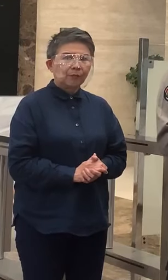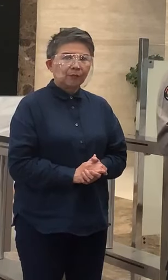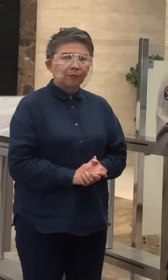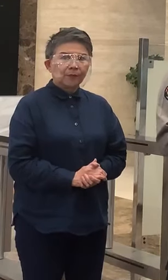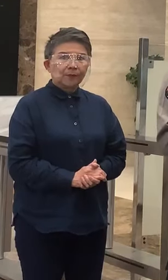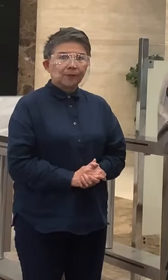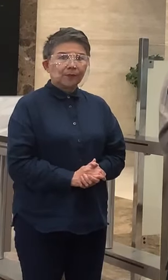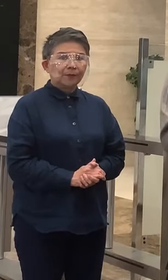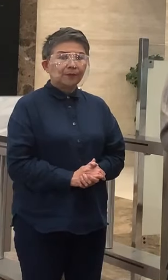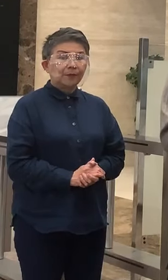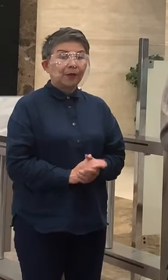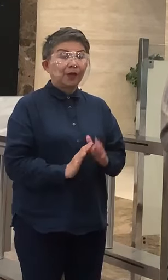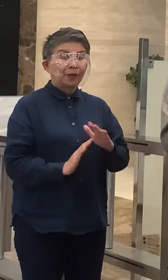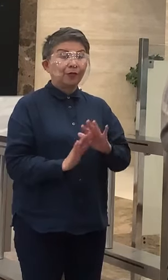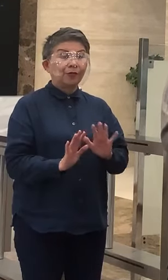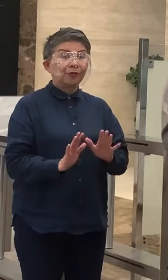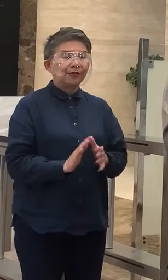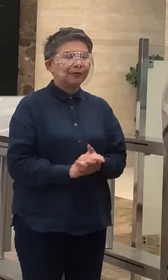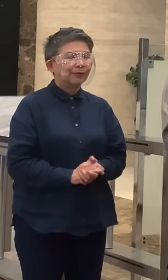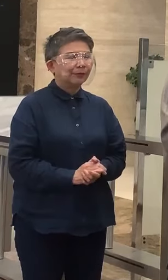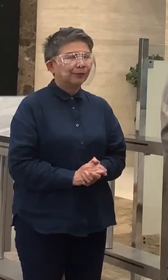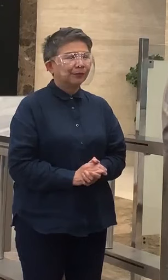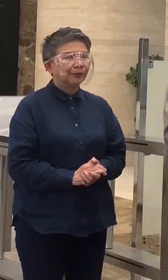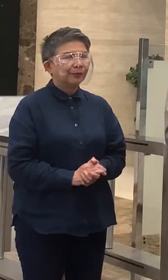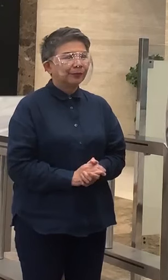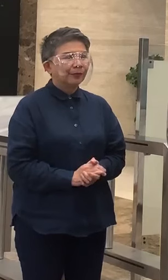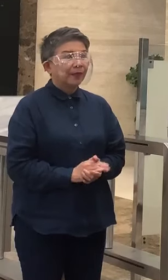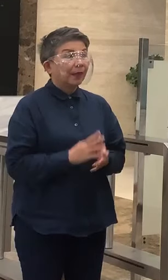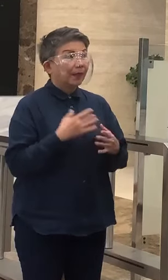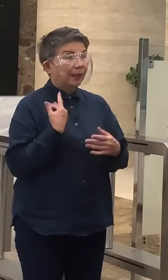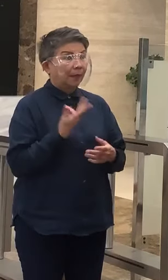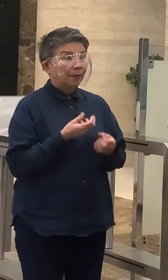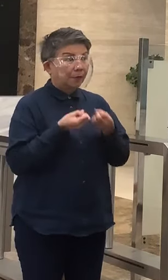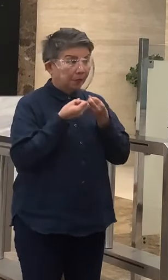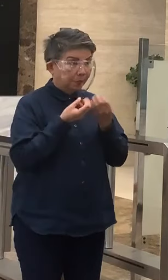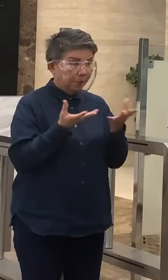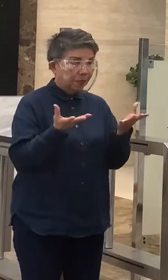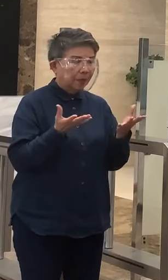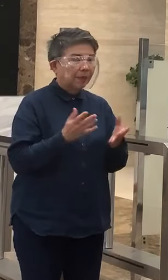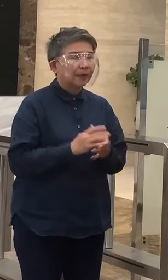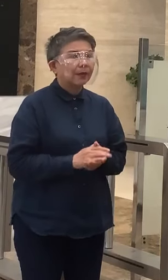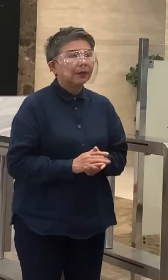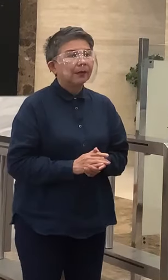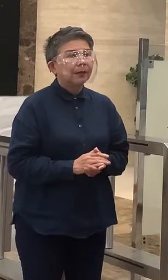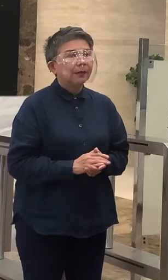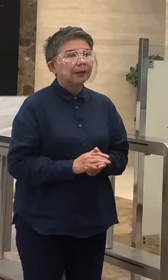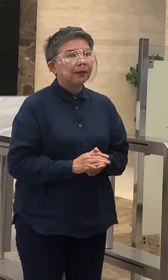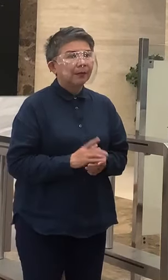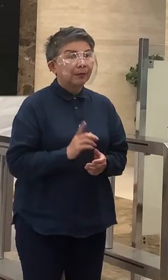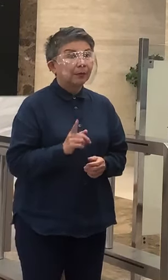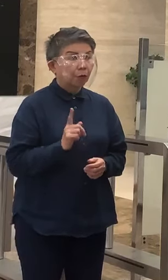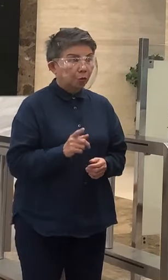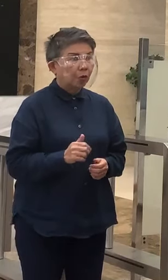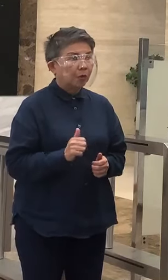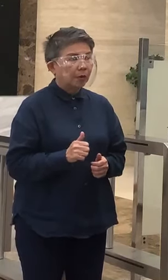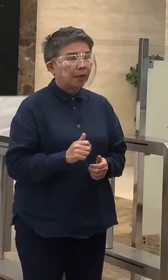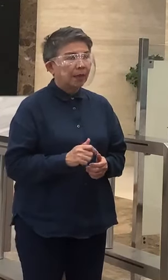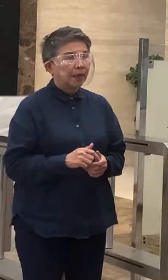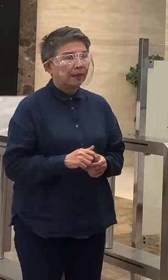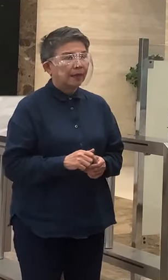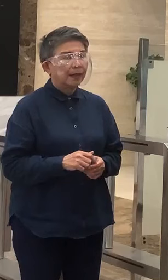Hai togel perlu disampaikan kepada teman-temannya bahwa memang ada beberapa